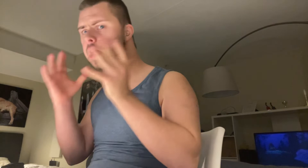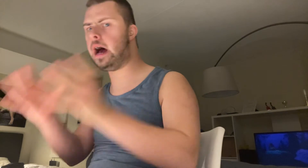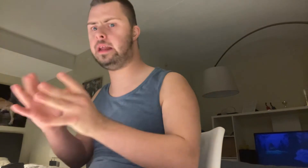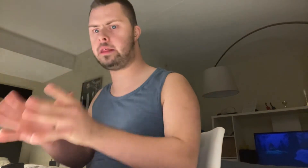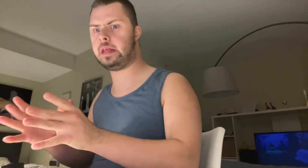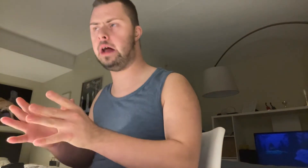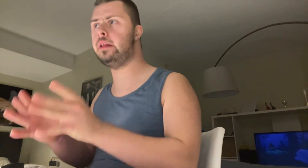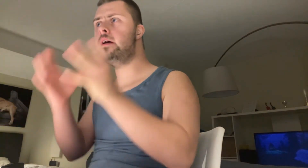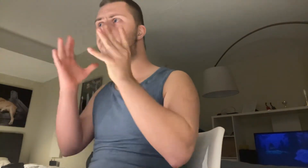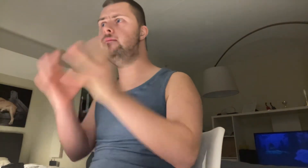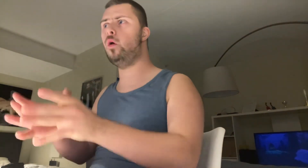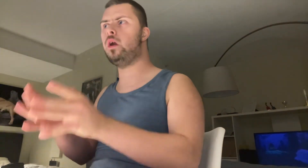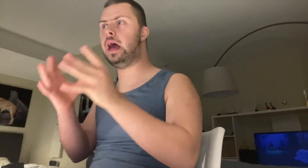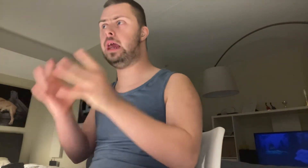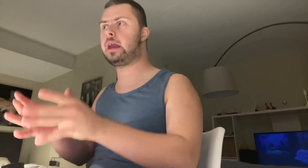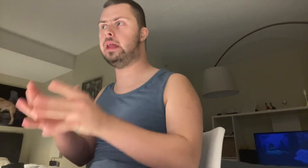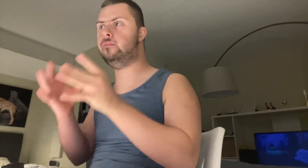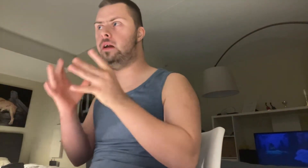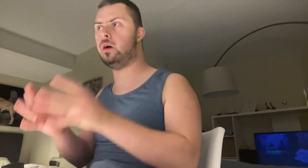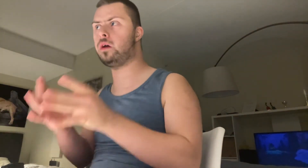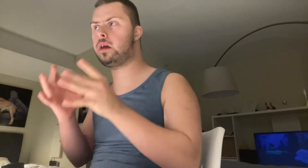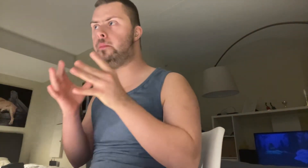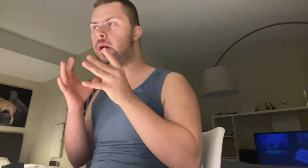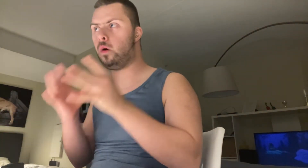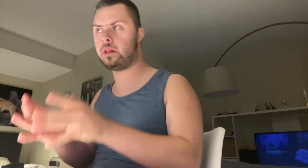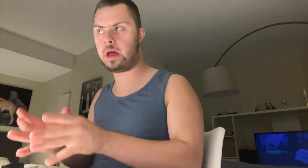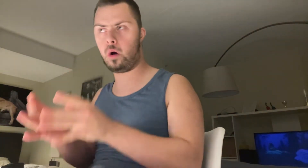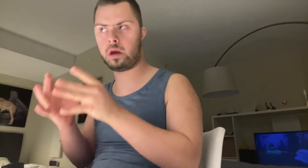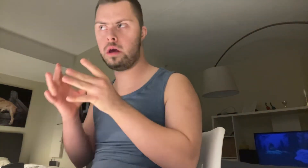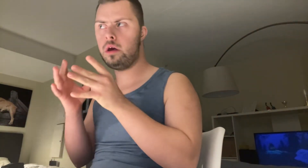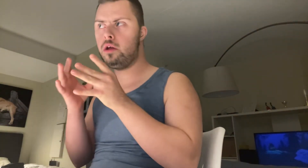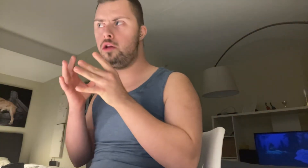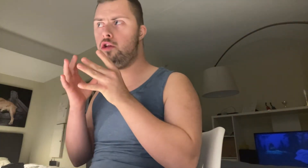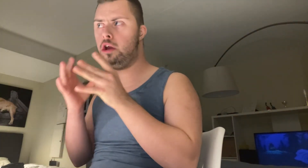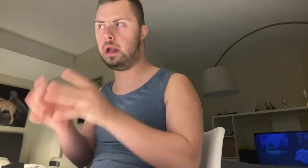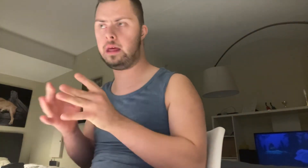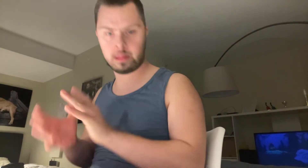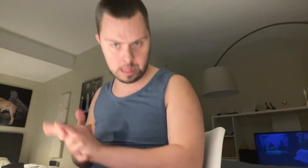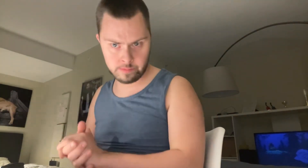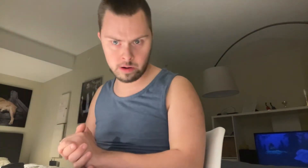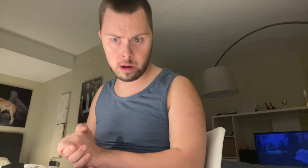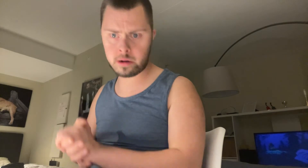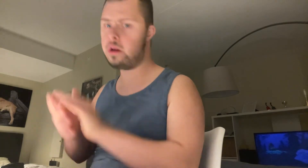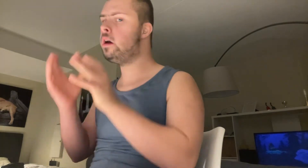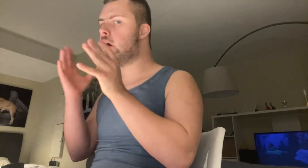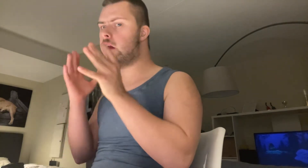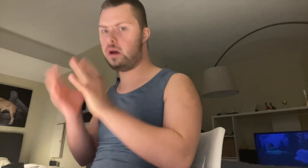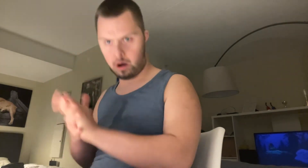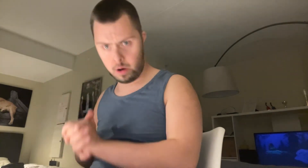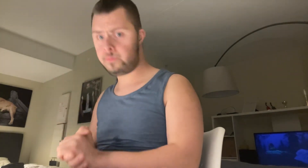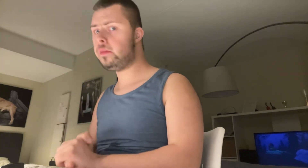Det första här listan. Våra egna vision kan låta och nya lista först. Ja.